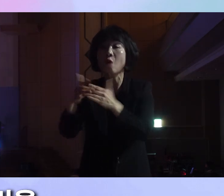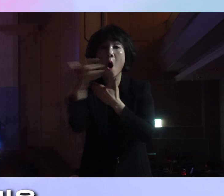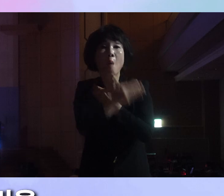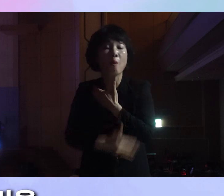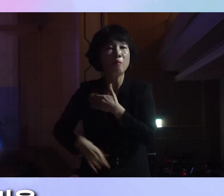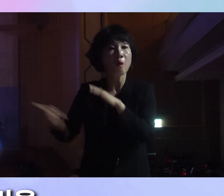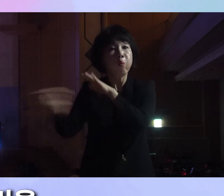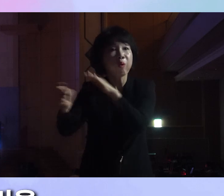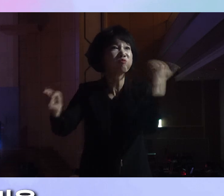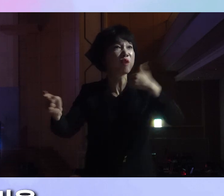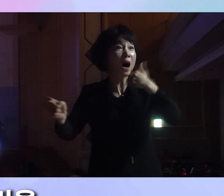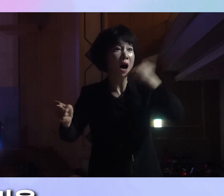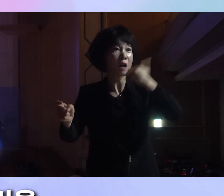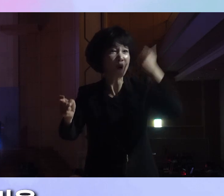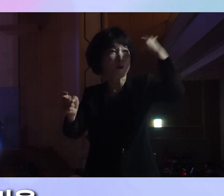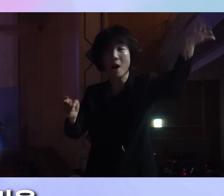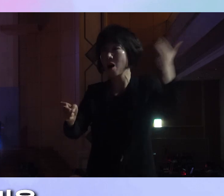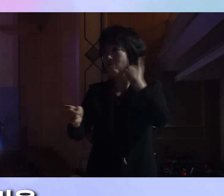무슨 일이 있었어?